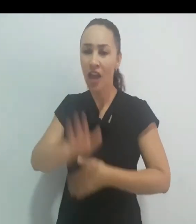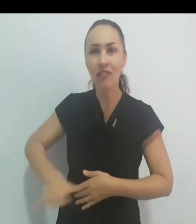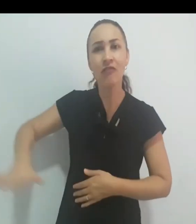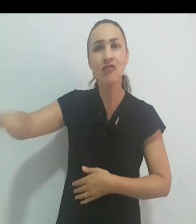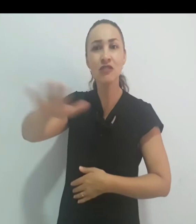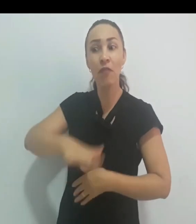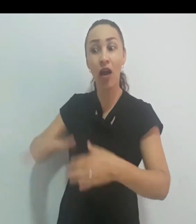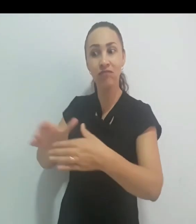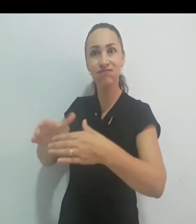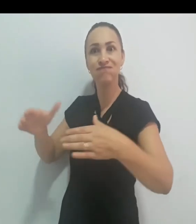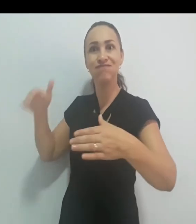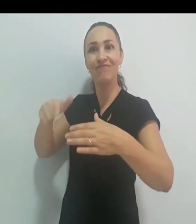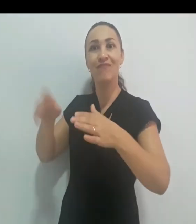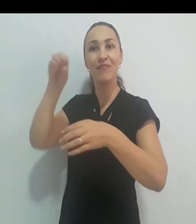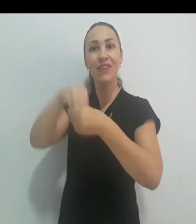ganhado um espaço, né,